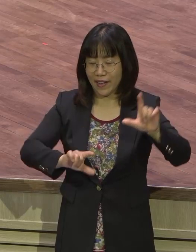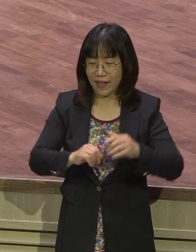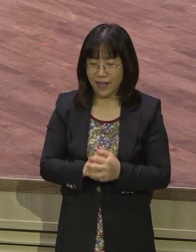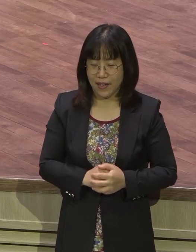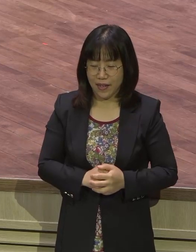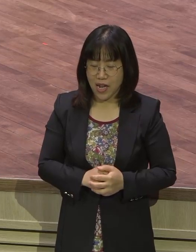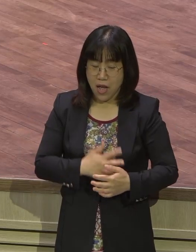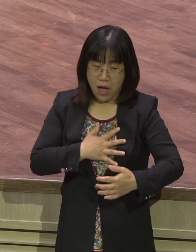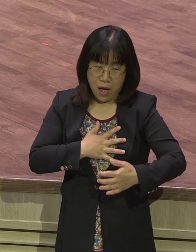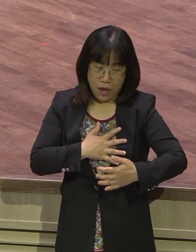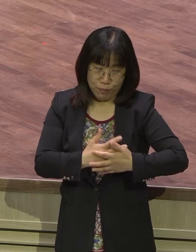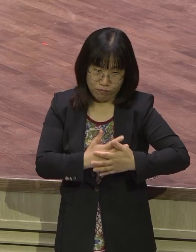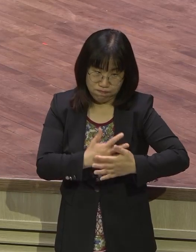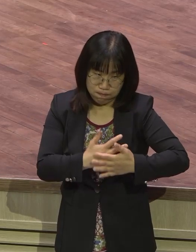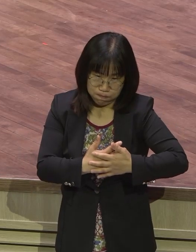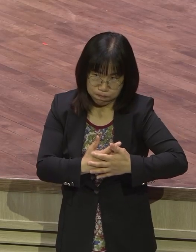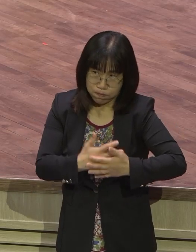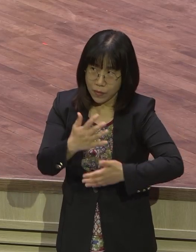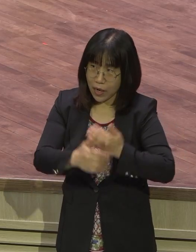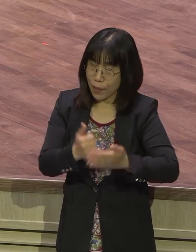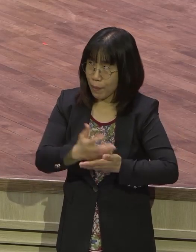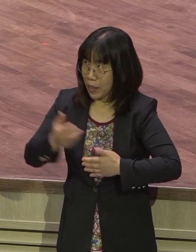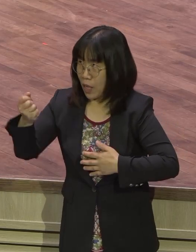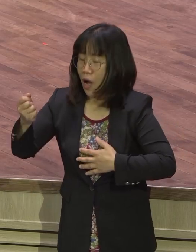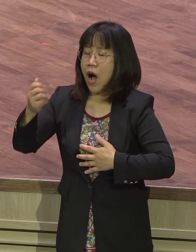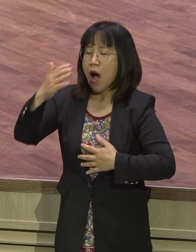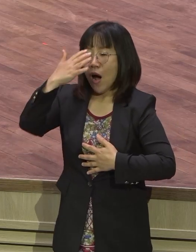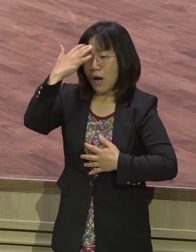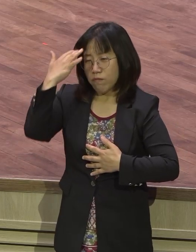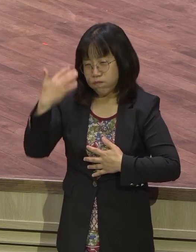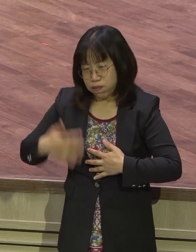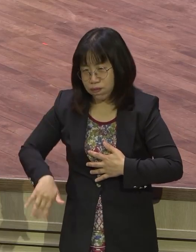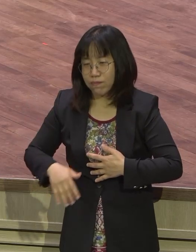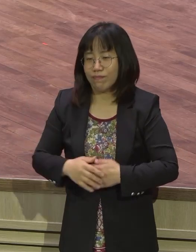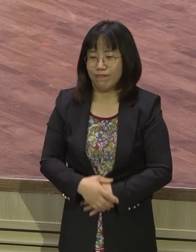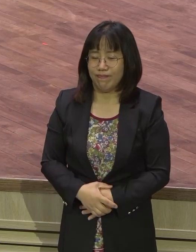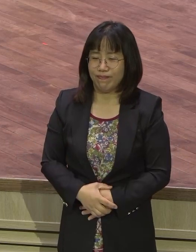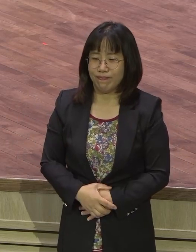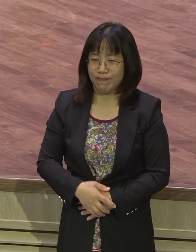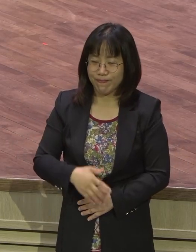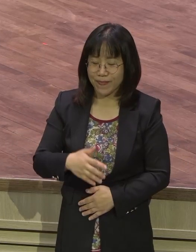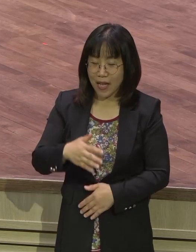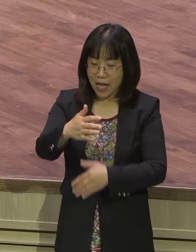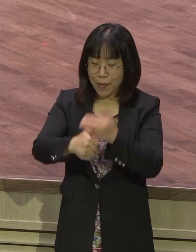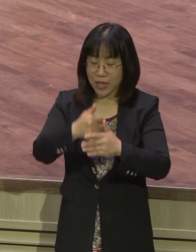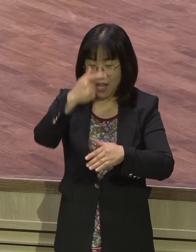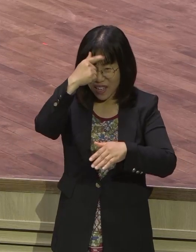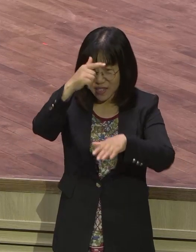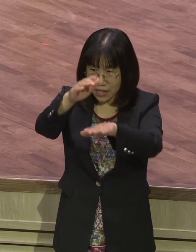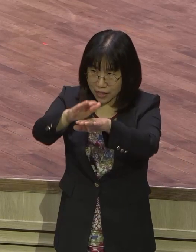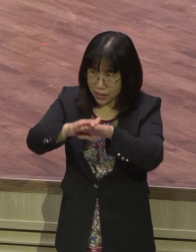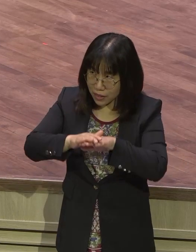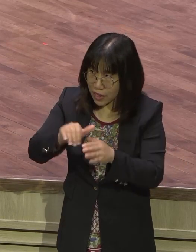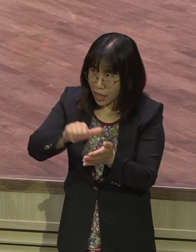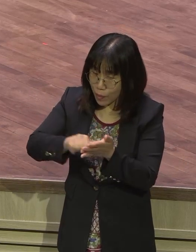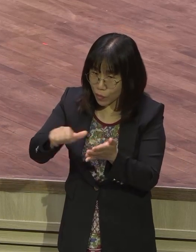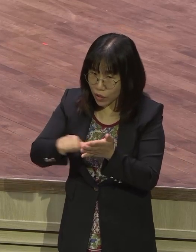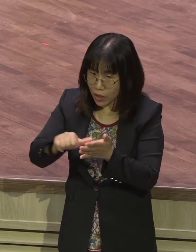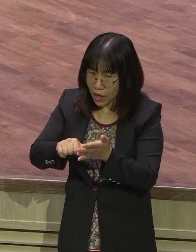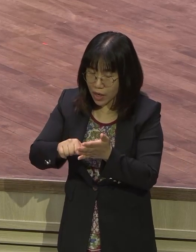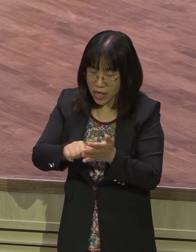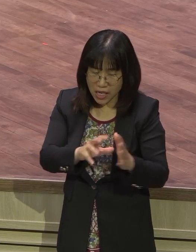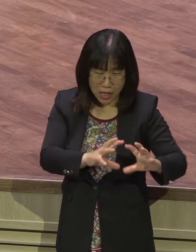예물을 드리러 나올 때 어떤 예배를 드릴 때 어떤 분들은 뭐요? 이 세상에 온갖 잡것들을